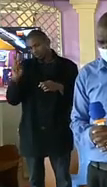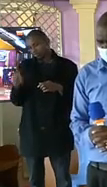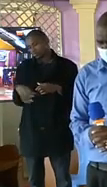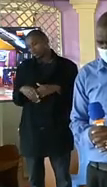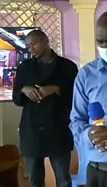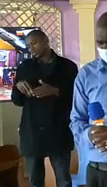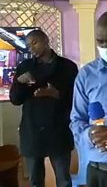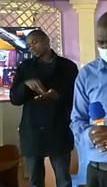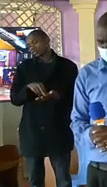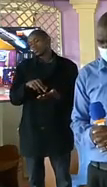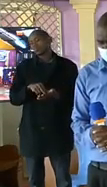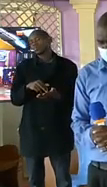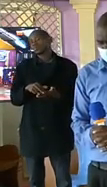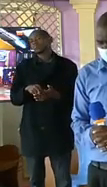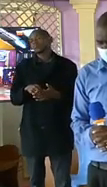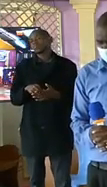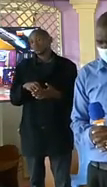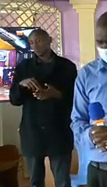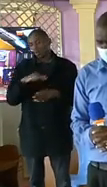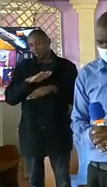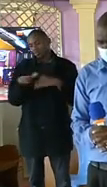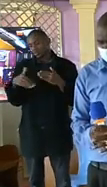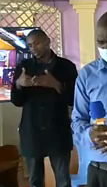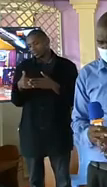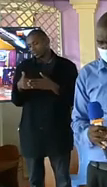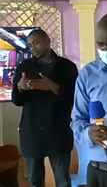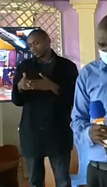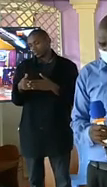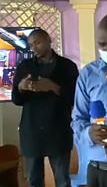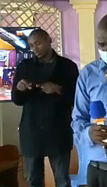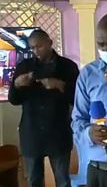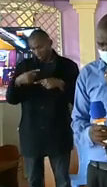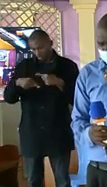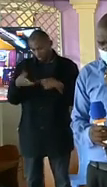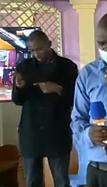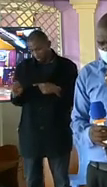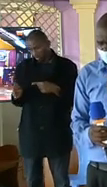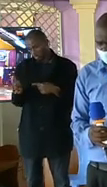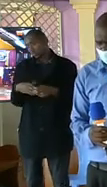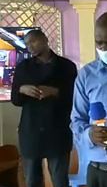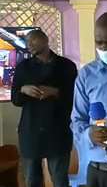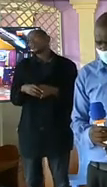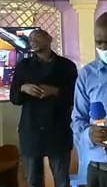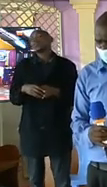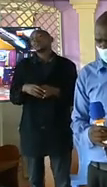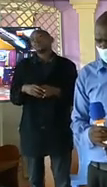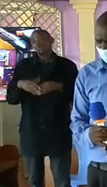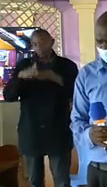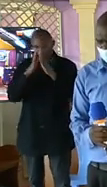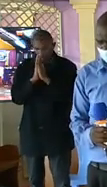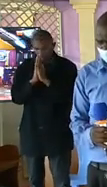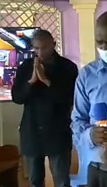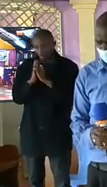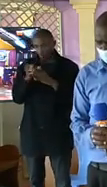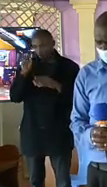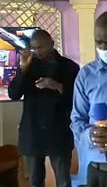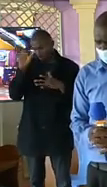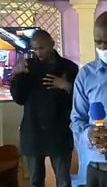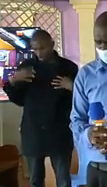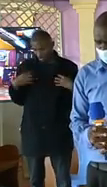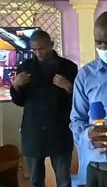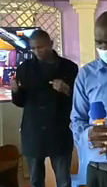hamwe nake. Ona ithuĩ othe mwathani tũũkĩte leaders na arĩa maratũngoria muthenya wa ũmũthĩ nĩtũkwenda gũkũhoya mwathani wĩtĩkĩre Ngai Baba gũtũihũrĩria na wega